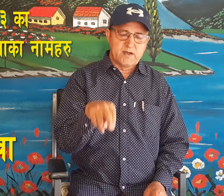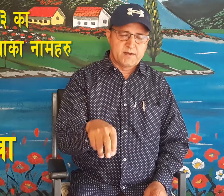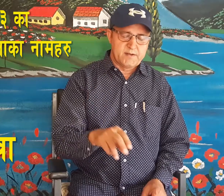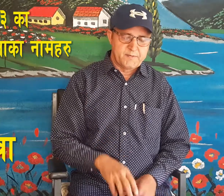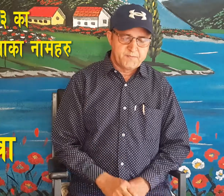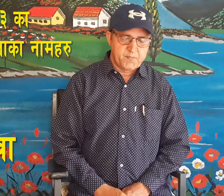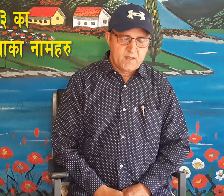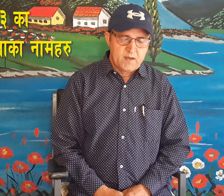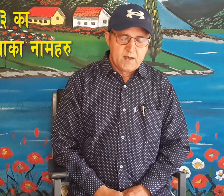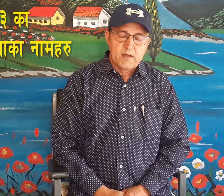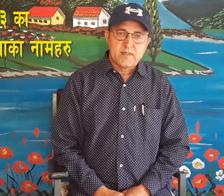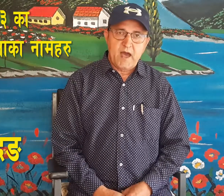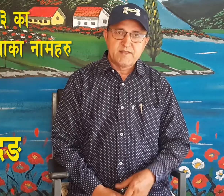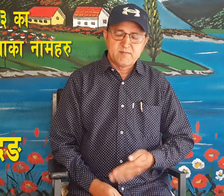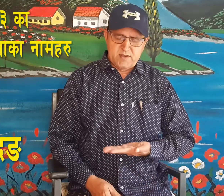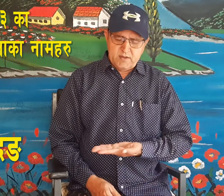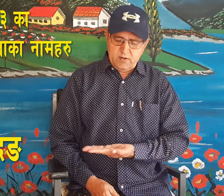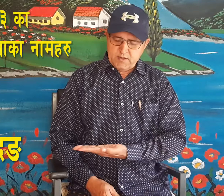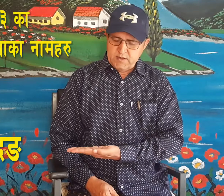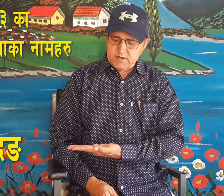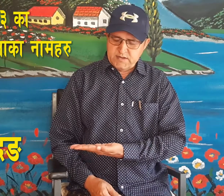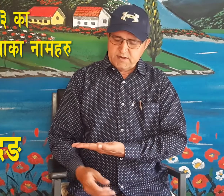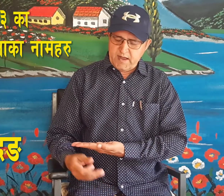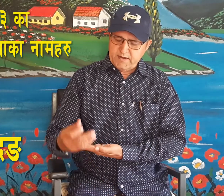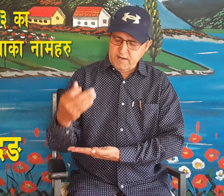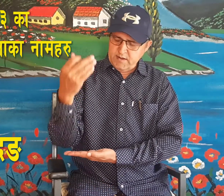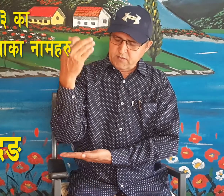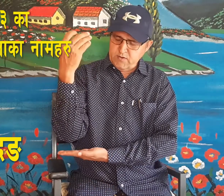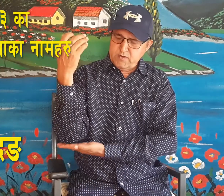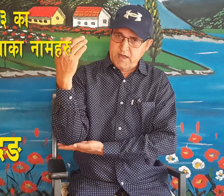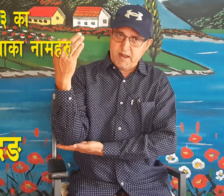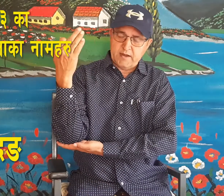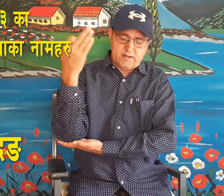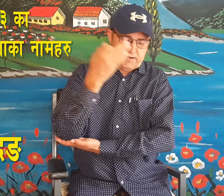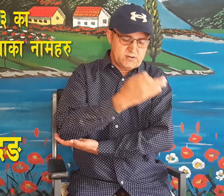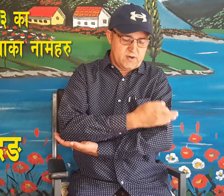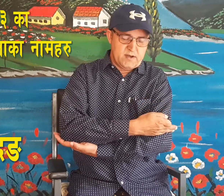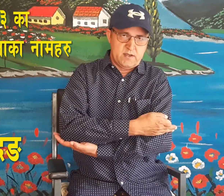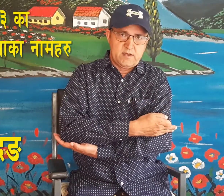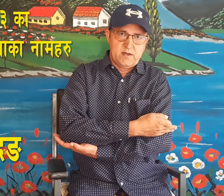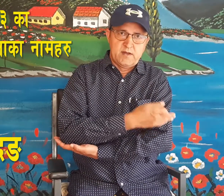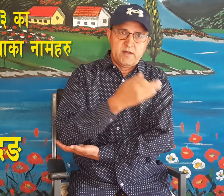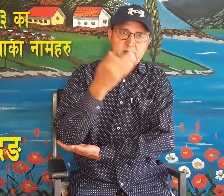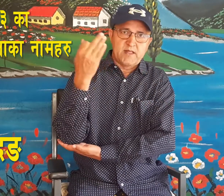गर्ने। धादिङ भन्दा यो हत्केलो यसरी राख्ने, कुइनुइया राख्ने र यसो गर्ने,